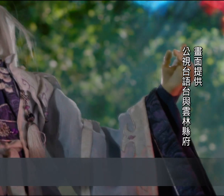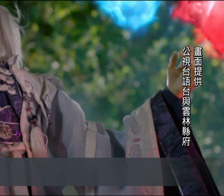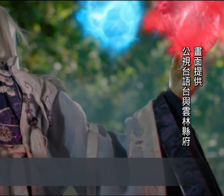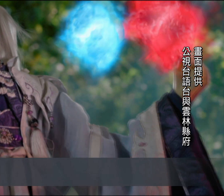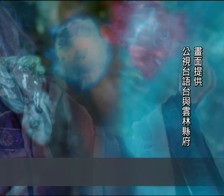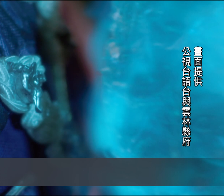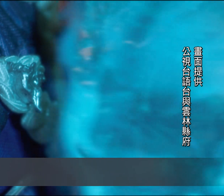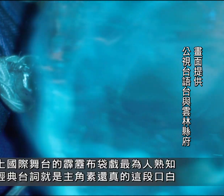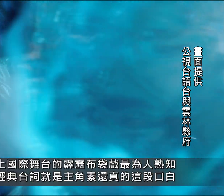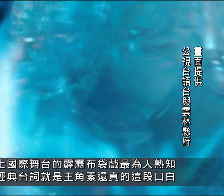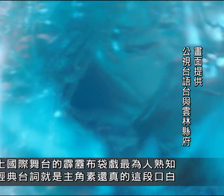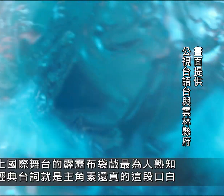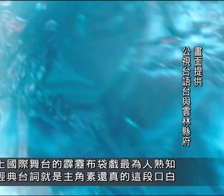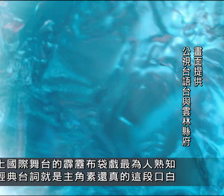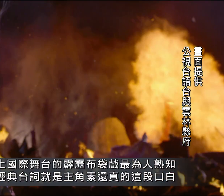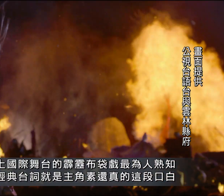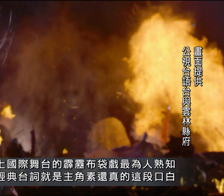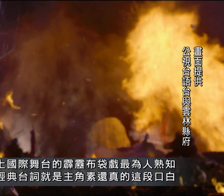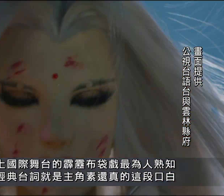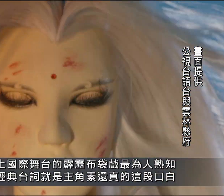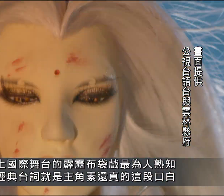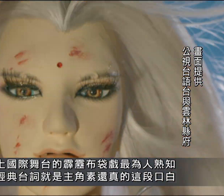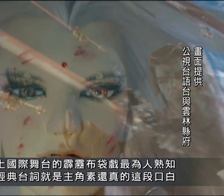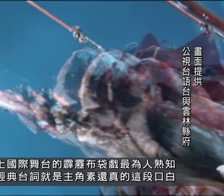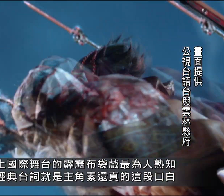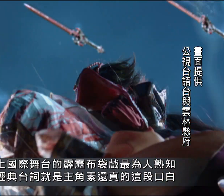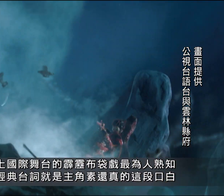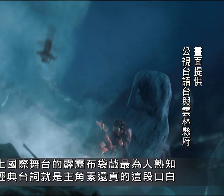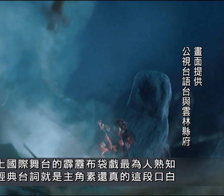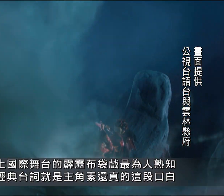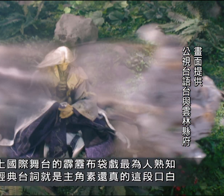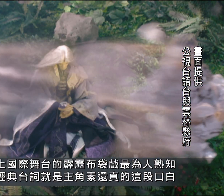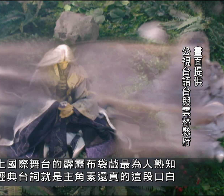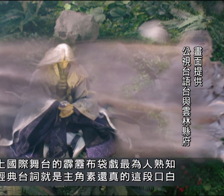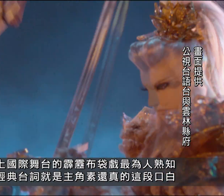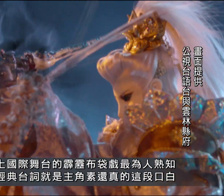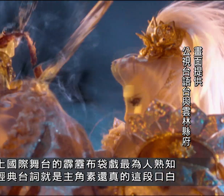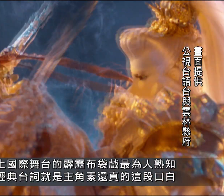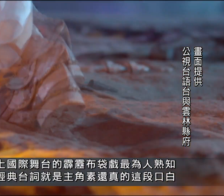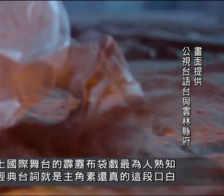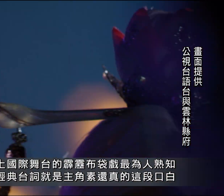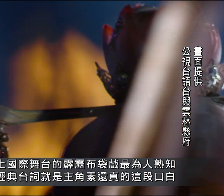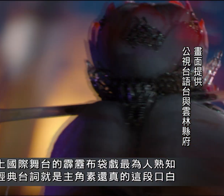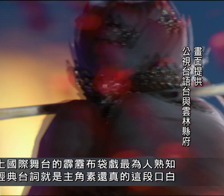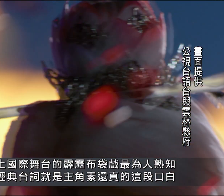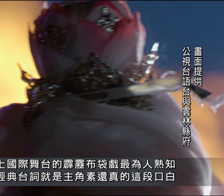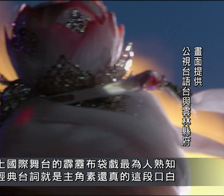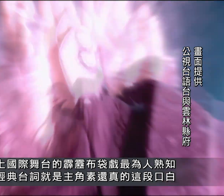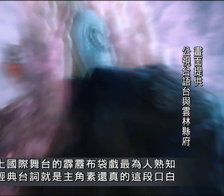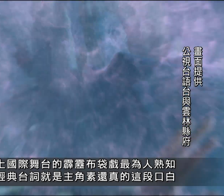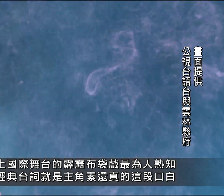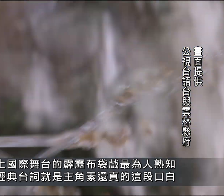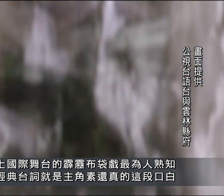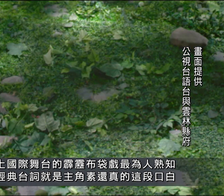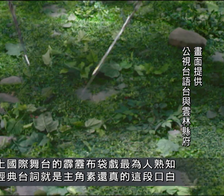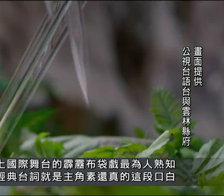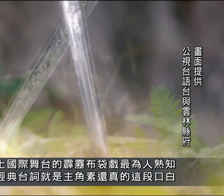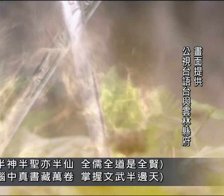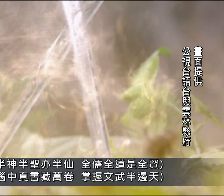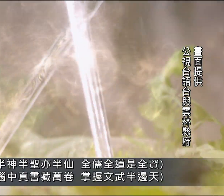登上国际舞台的霹雳布袋戏，最为人熟知的经典台词就是主角素还真的这段口白。 本